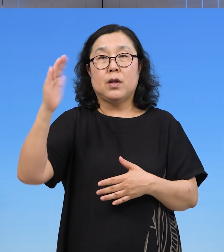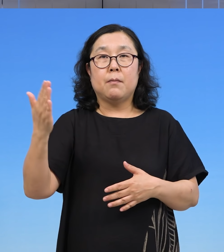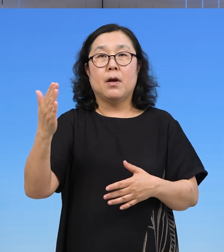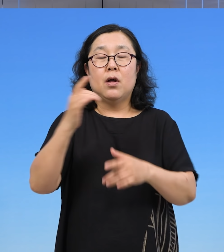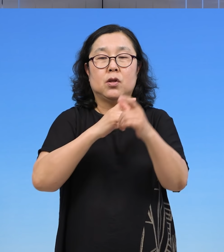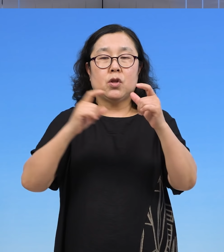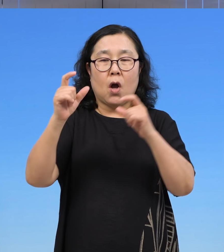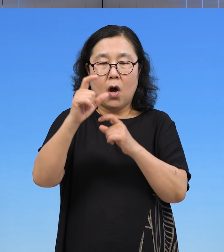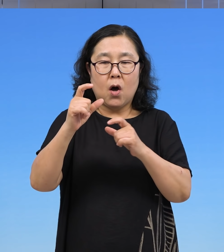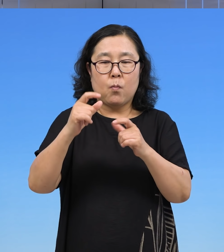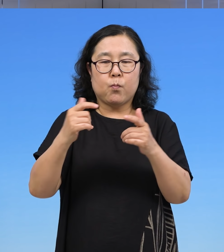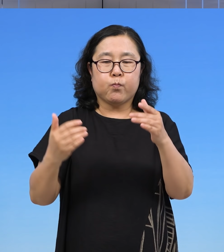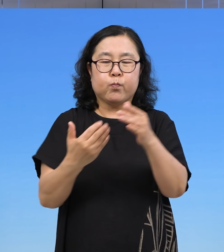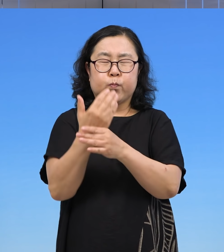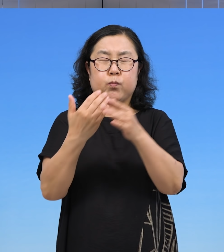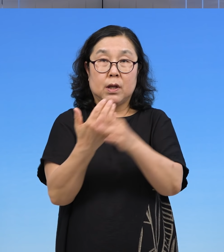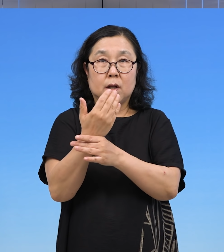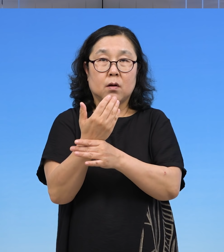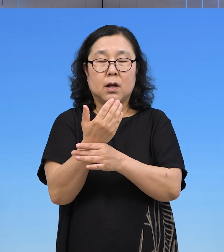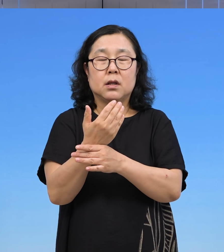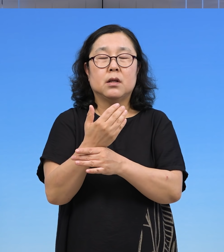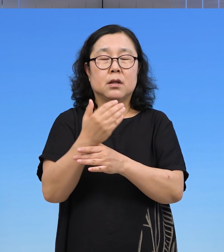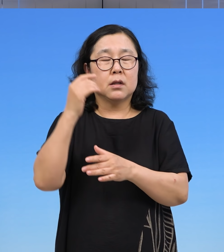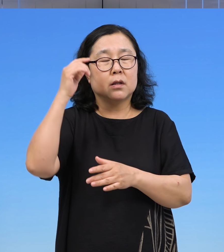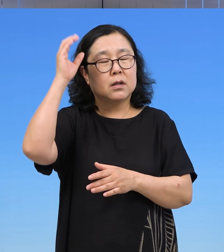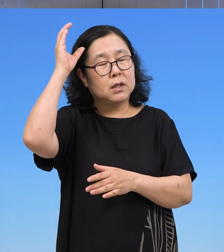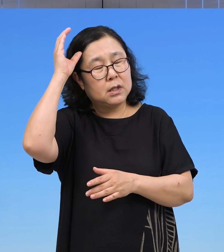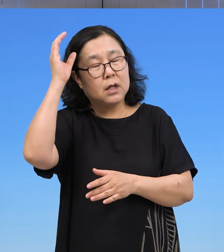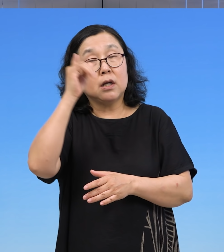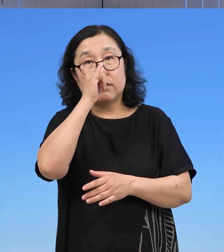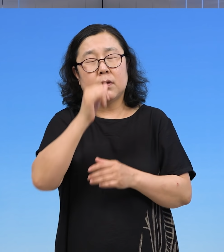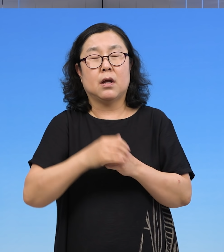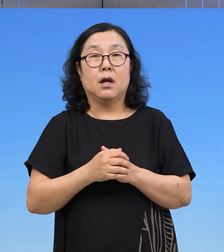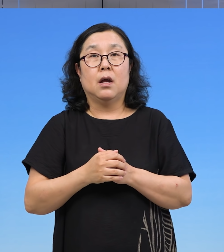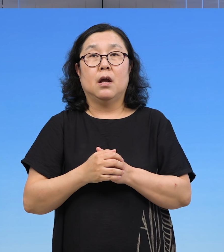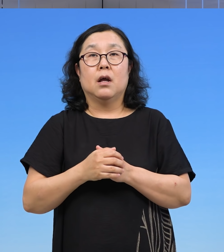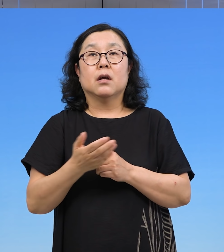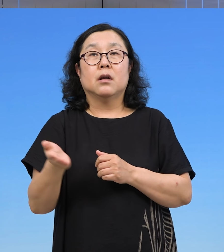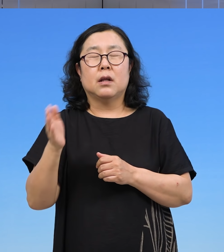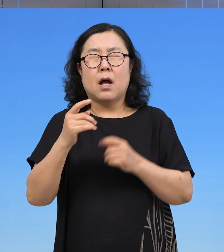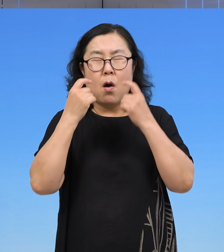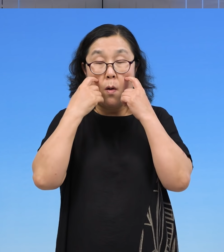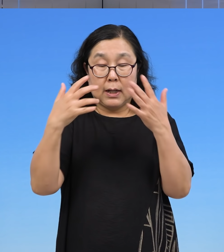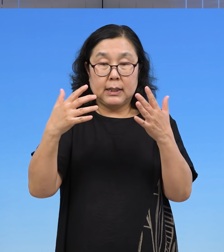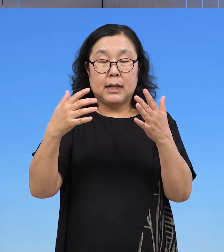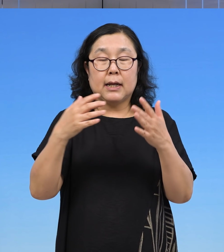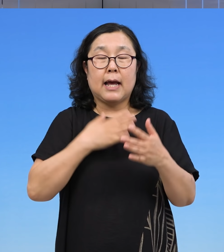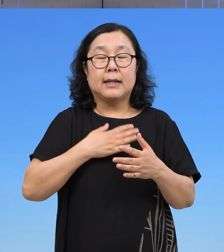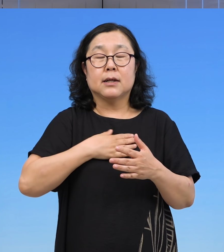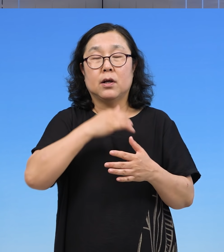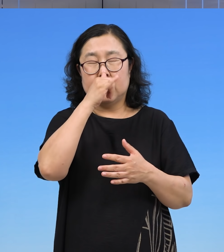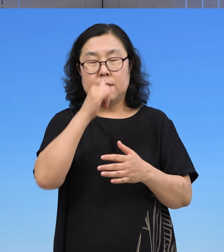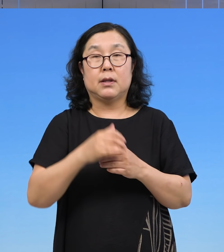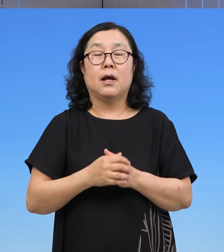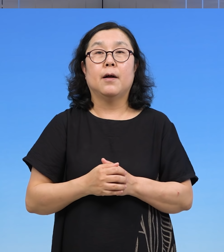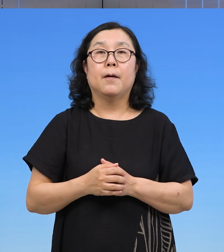번 또 막 한 번 또 휩쓸 것이라는 이런 전망도 있습니다 위축이 되지만 우리 확실히 아는 거 있습니다